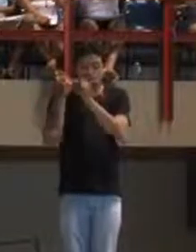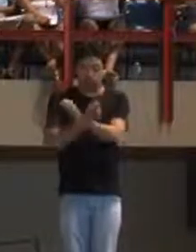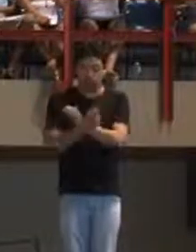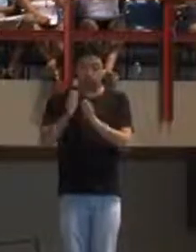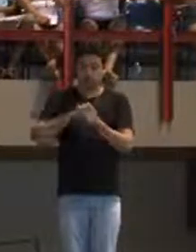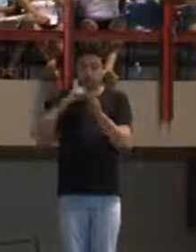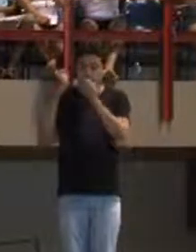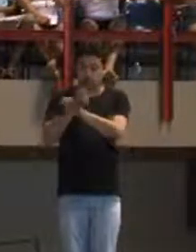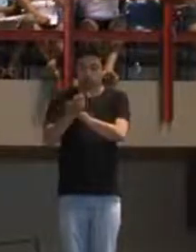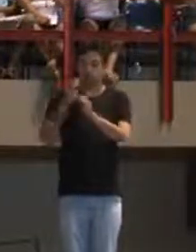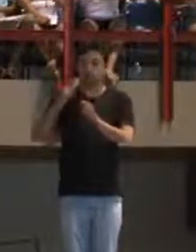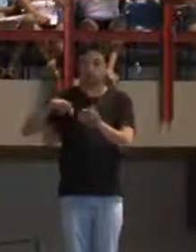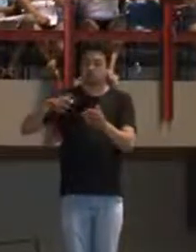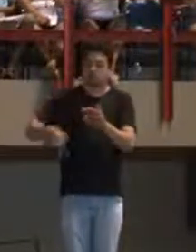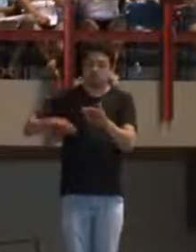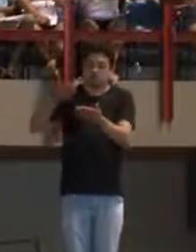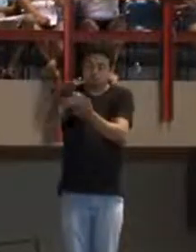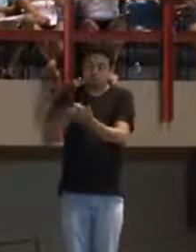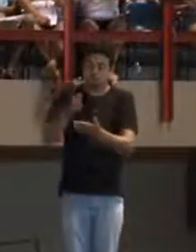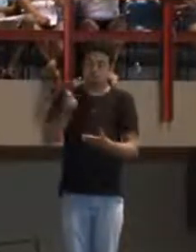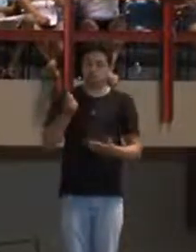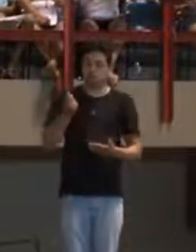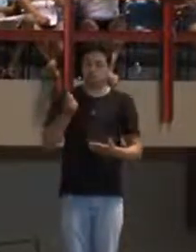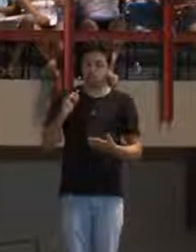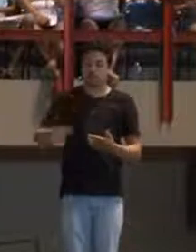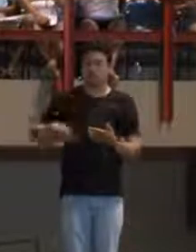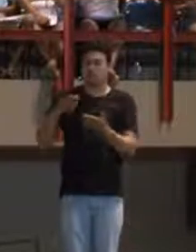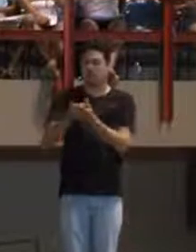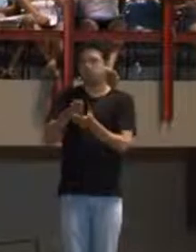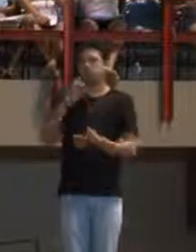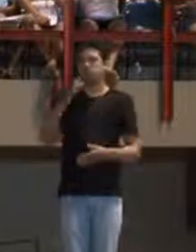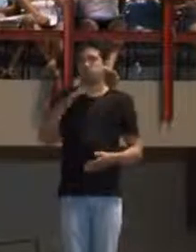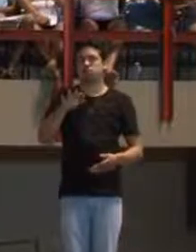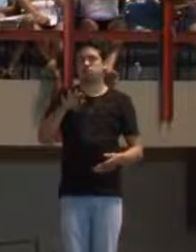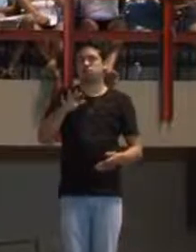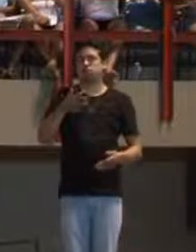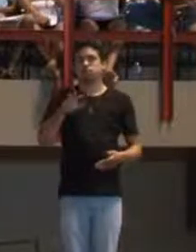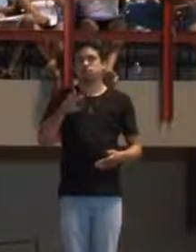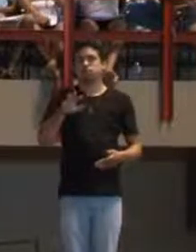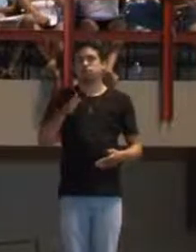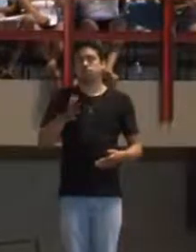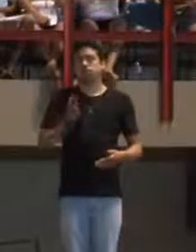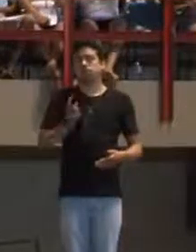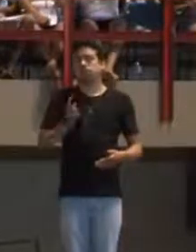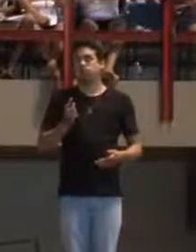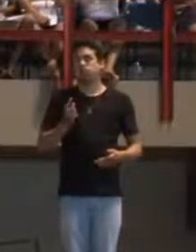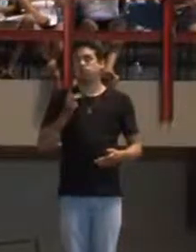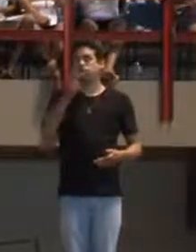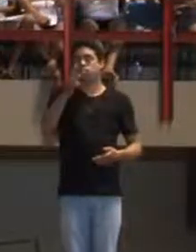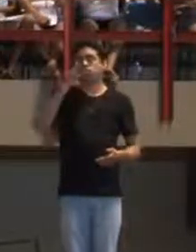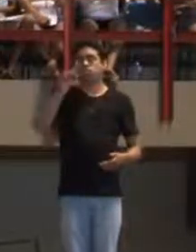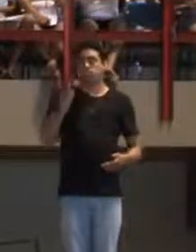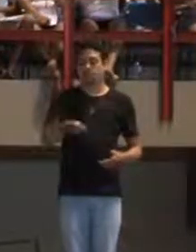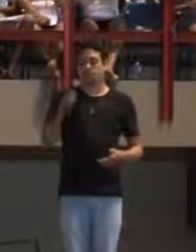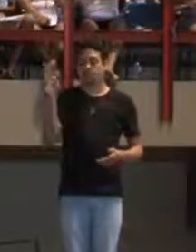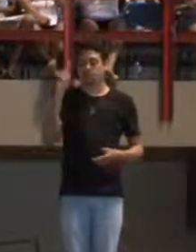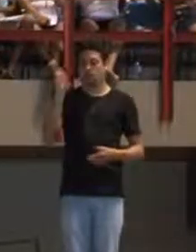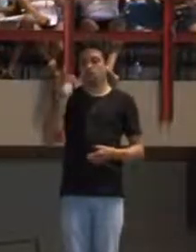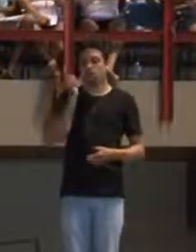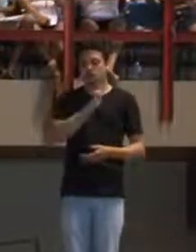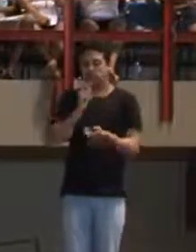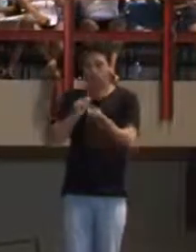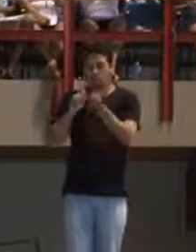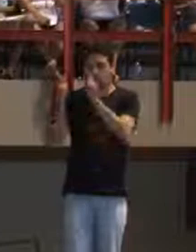Essa adaptação custa, né? O custo hoje está mais ou menos por volta de R$2.000 para você fazer